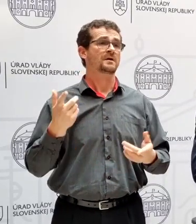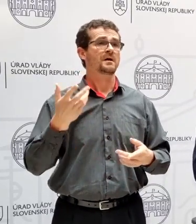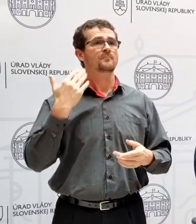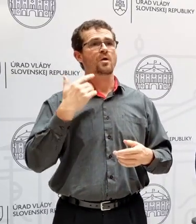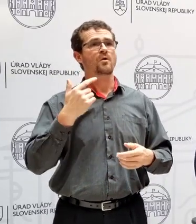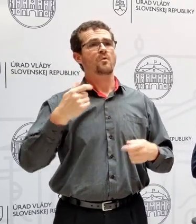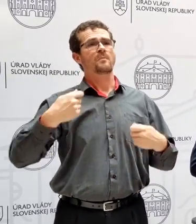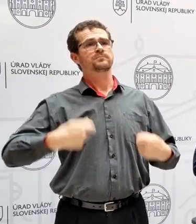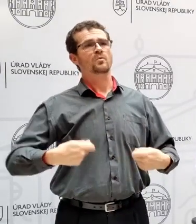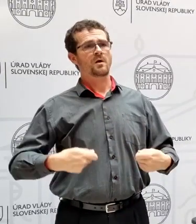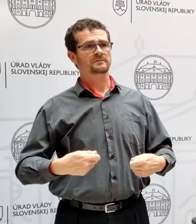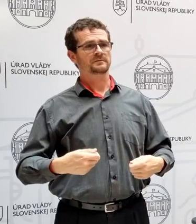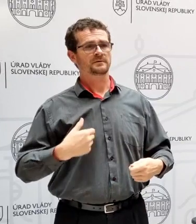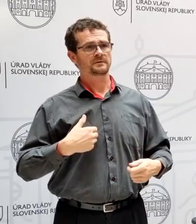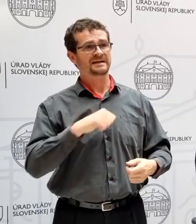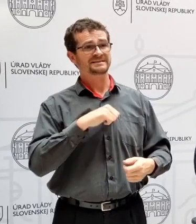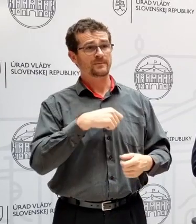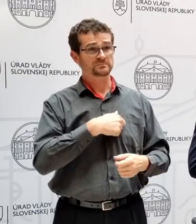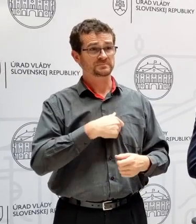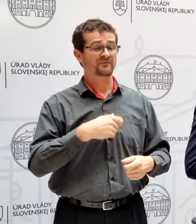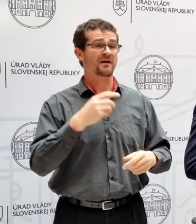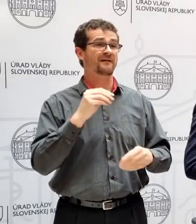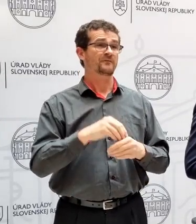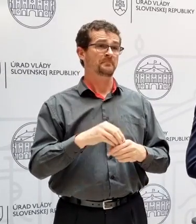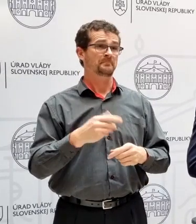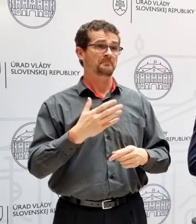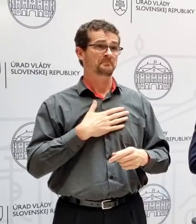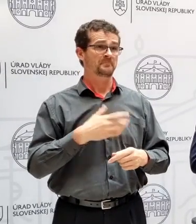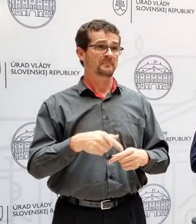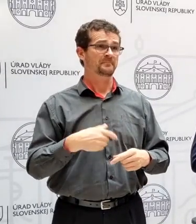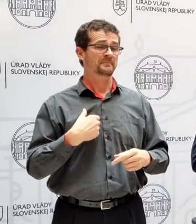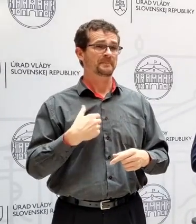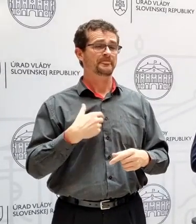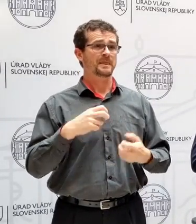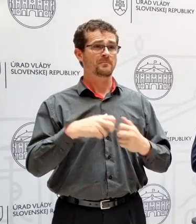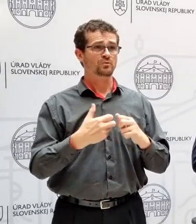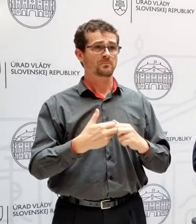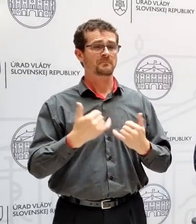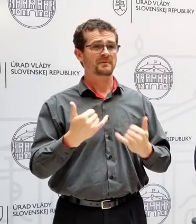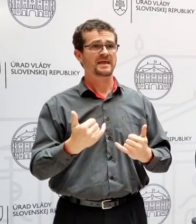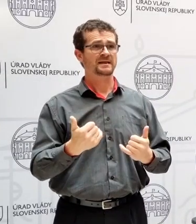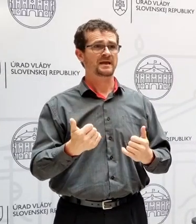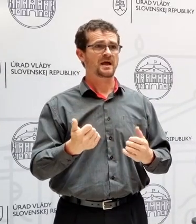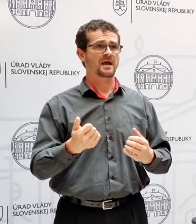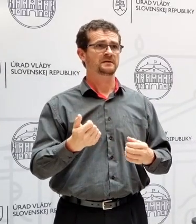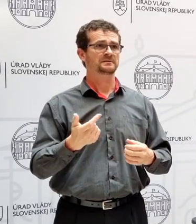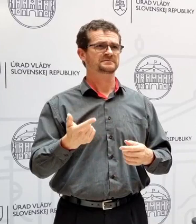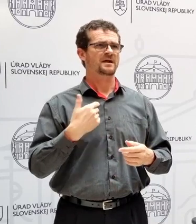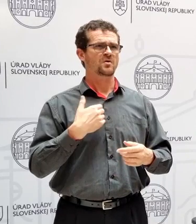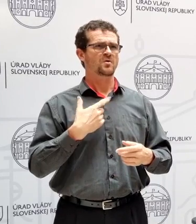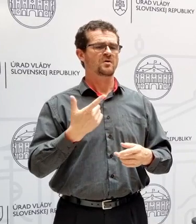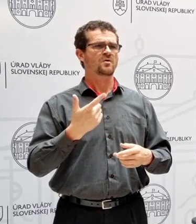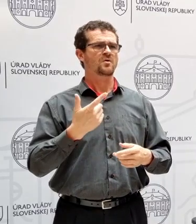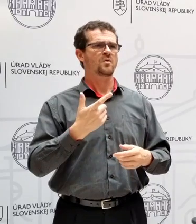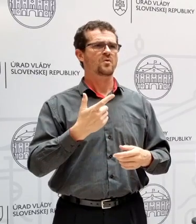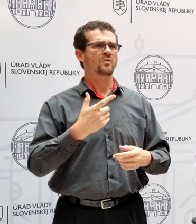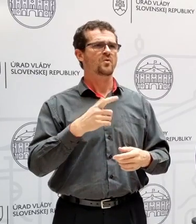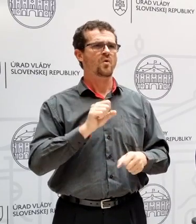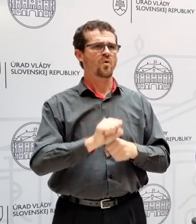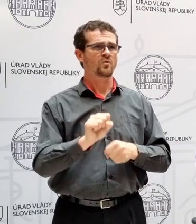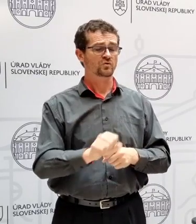bolo hojno, tak sú samosprávy a vtedy, keď majú problém, tak zrazu sú z nich nevoľníci. Ale Nie.